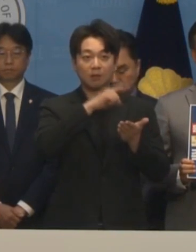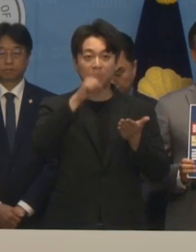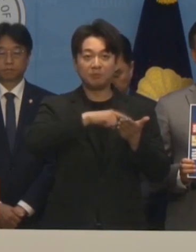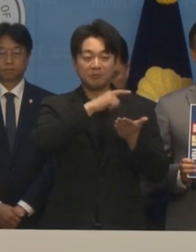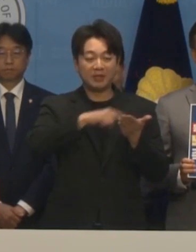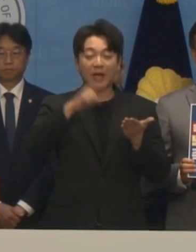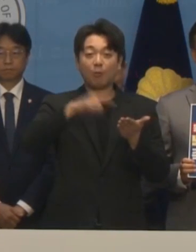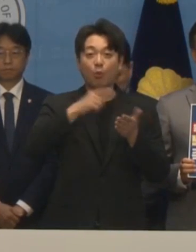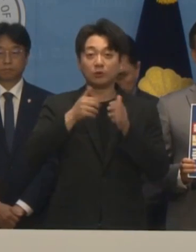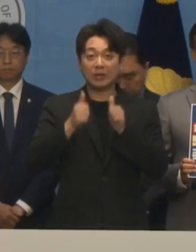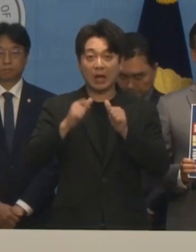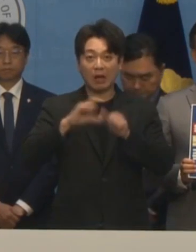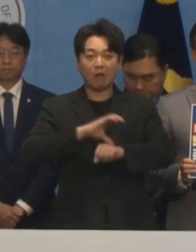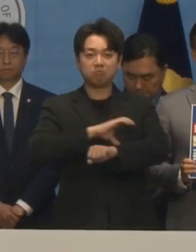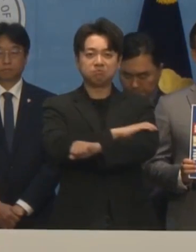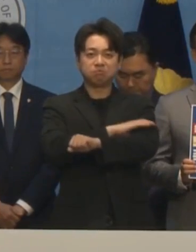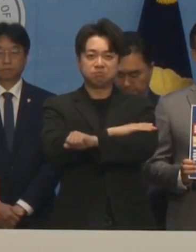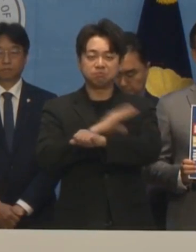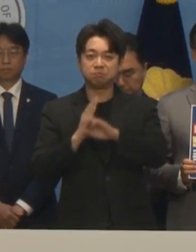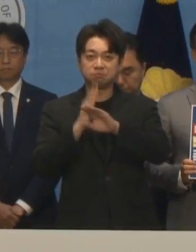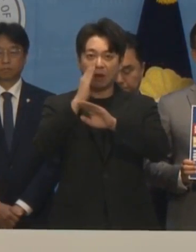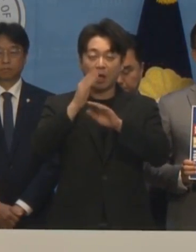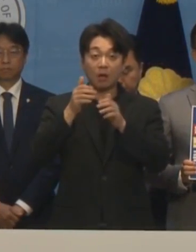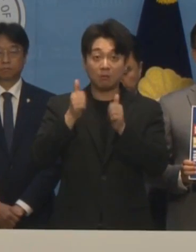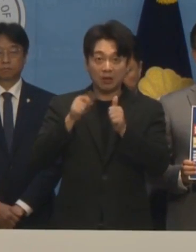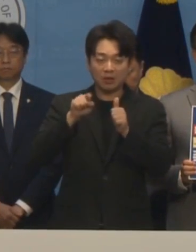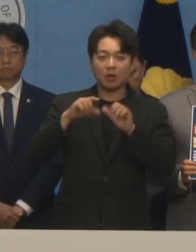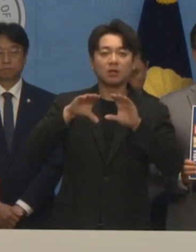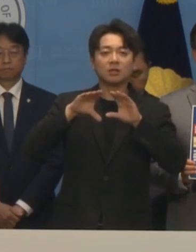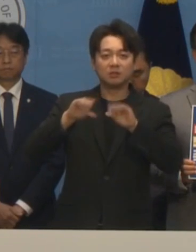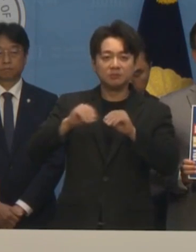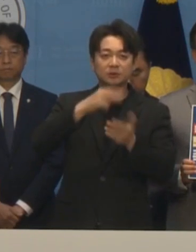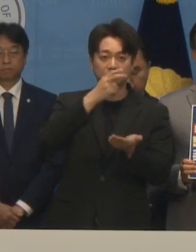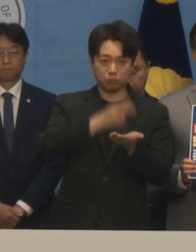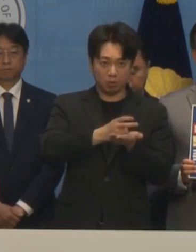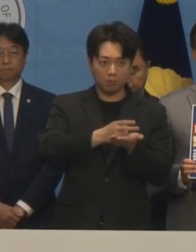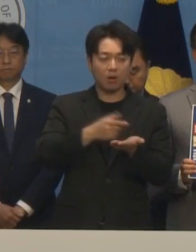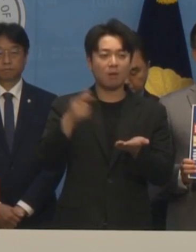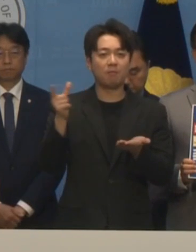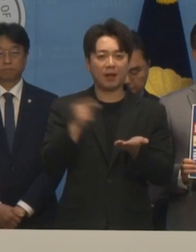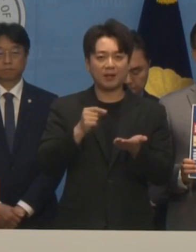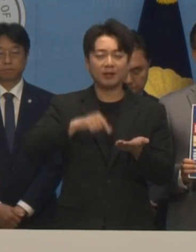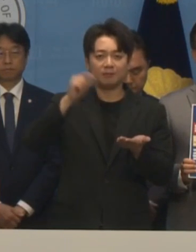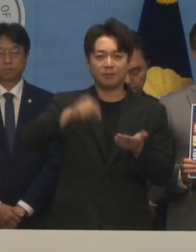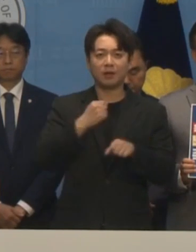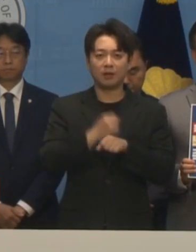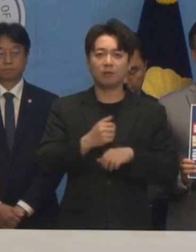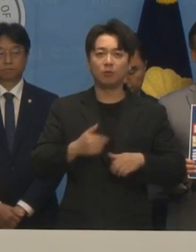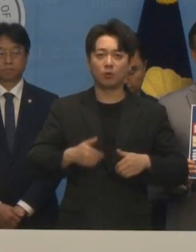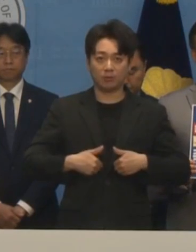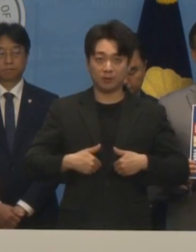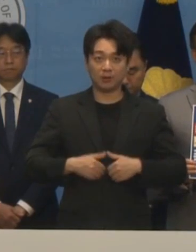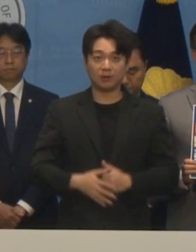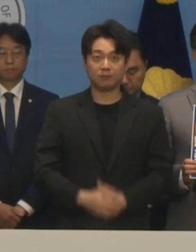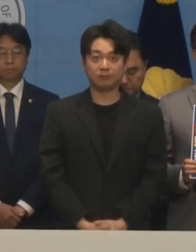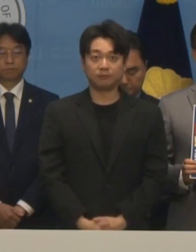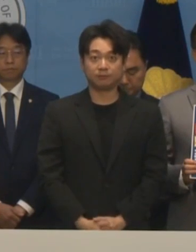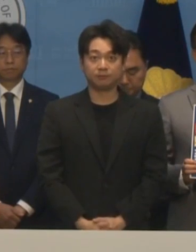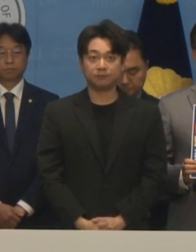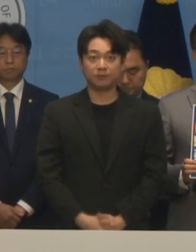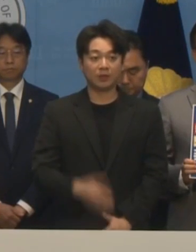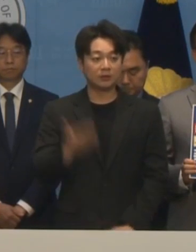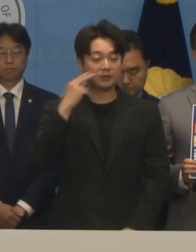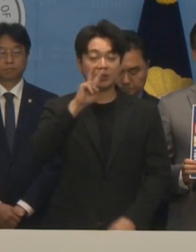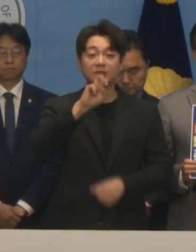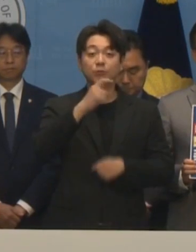2, 3조 즉각 공포하십시오. 노조법 2, 3조 개정은 IMF 이후